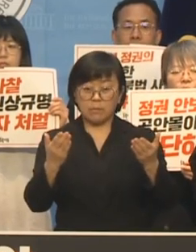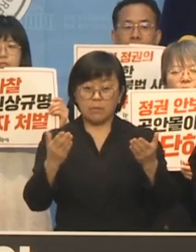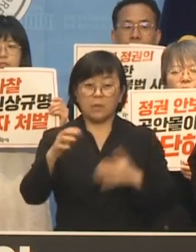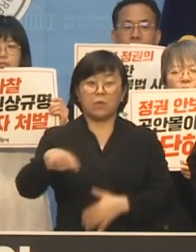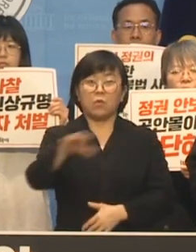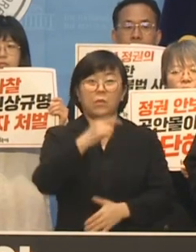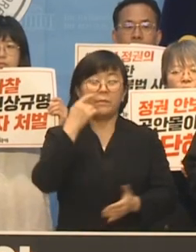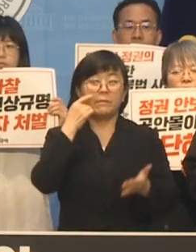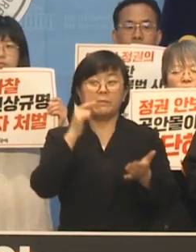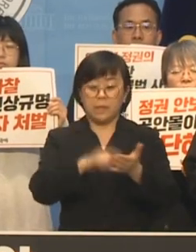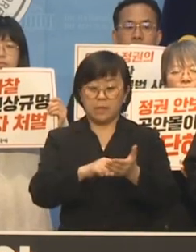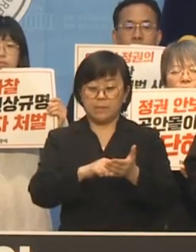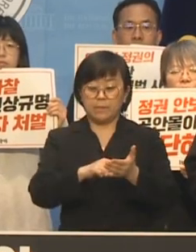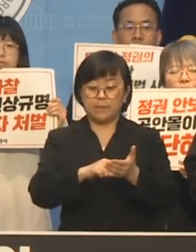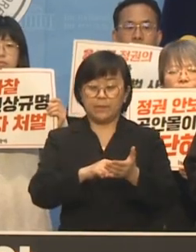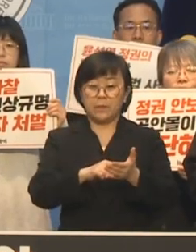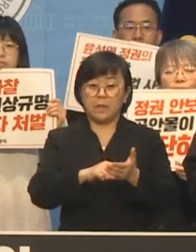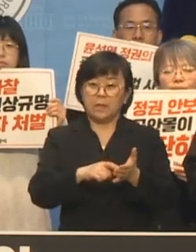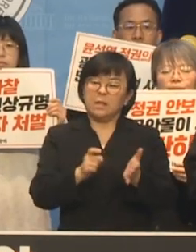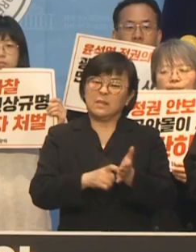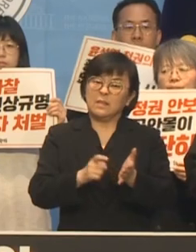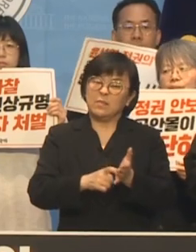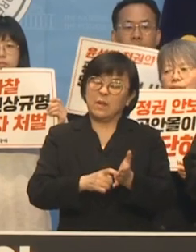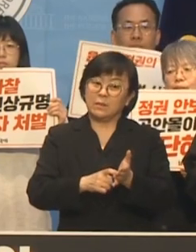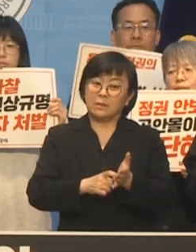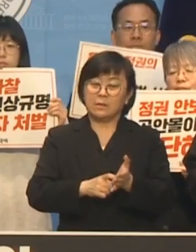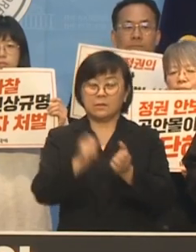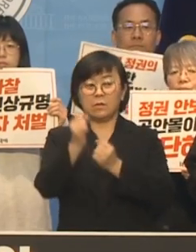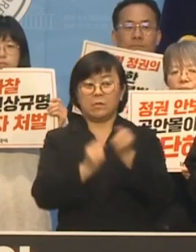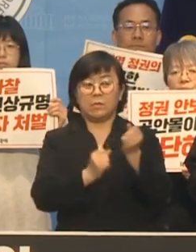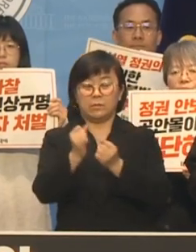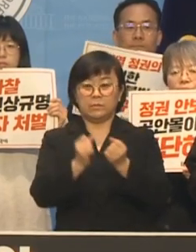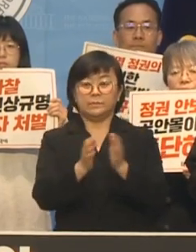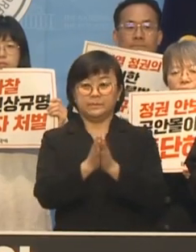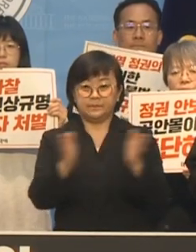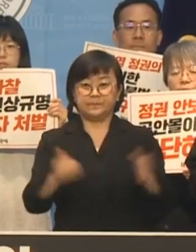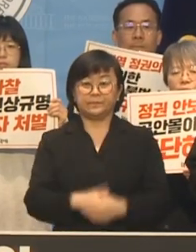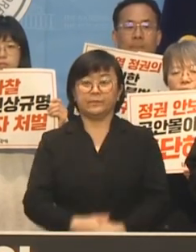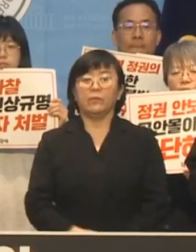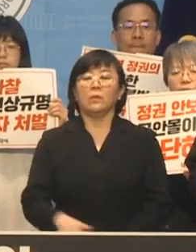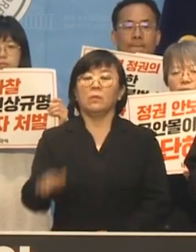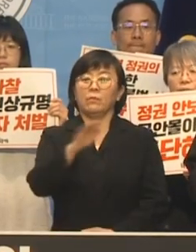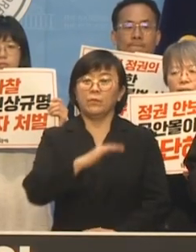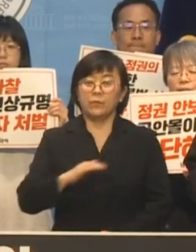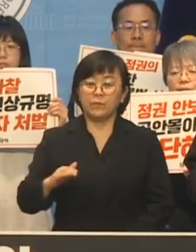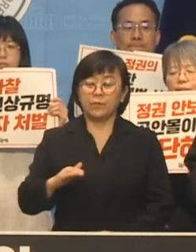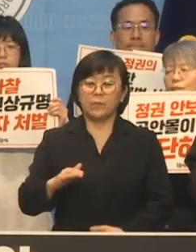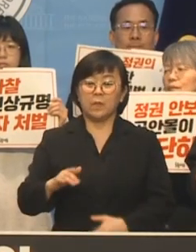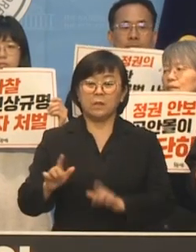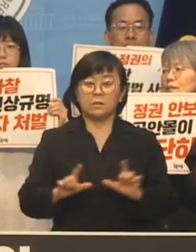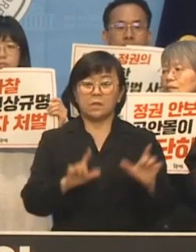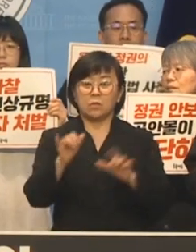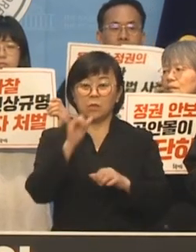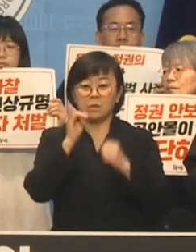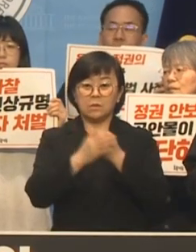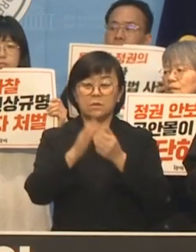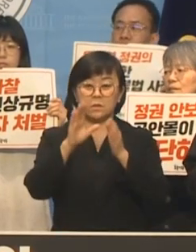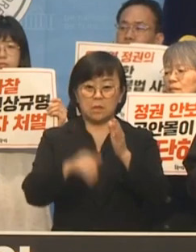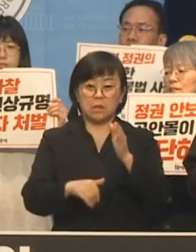발견이 돼서 아주 급하게 긴급 기자회견을 하게 됐습니다. 과연 우리가 살고 있는